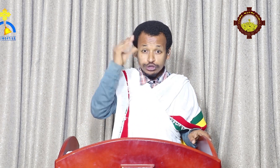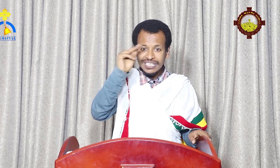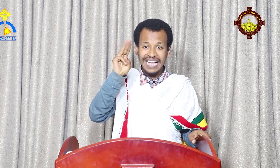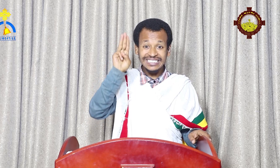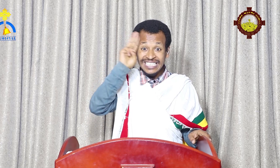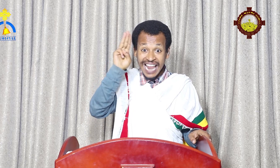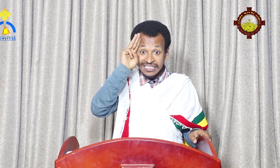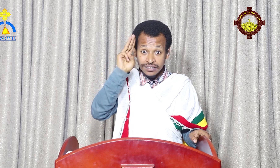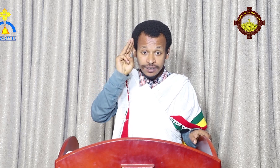ጳውሎስና ሲላ